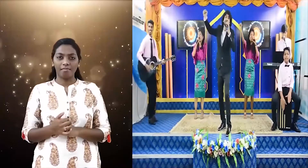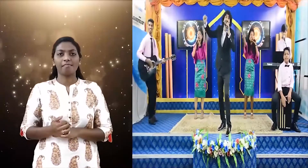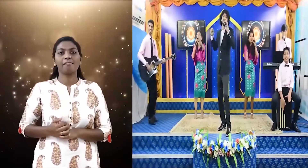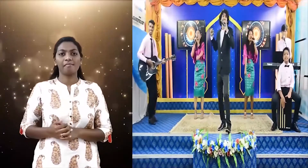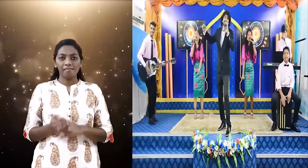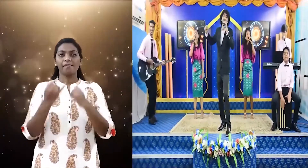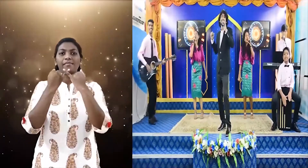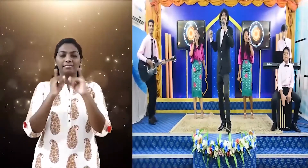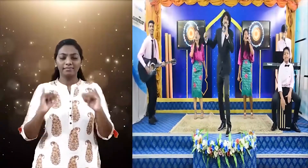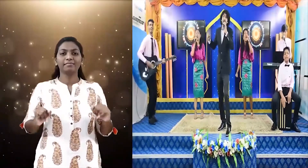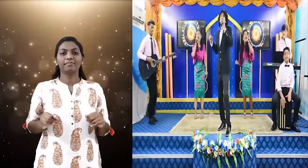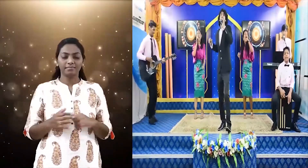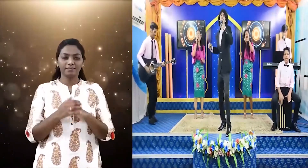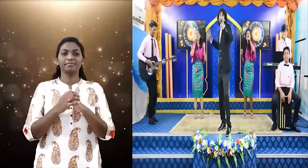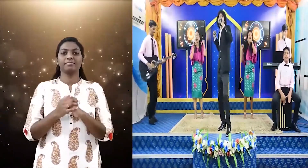आजादी